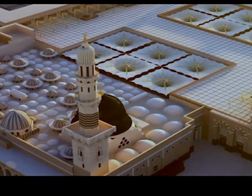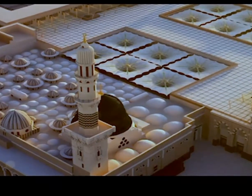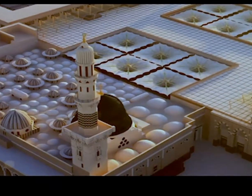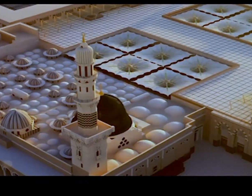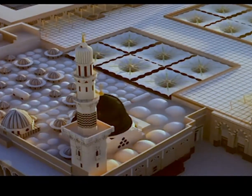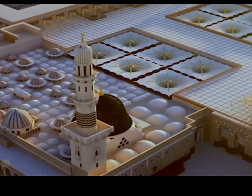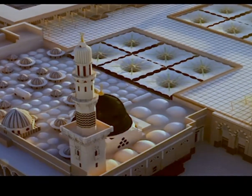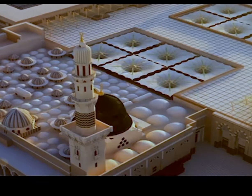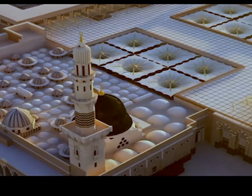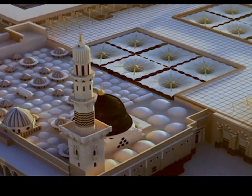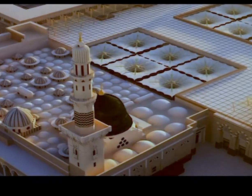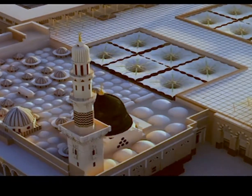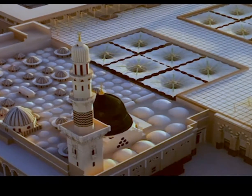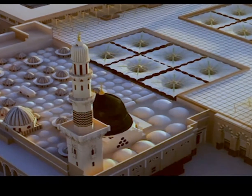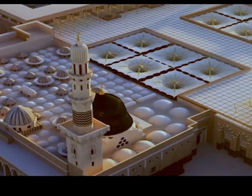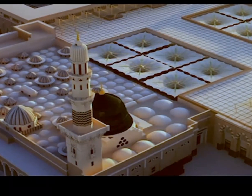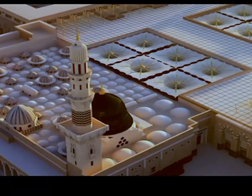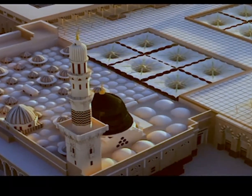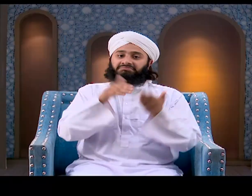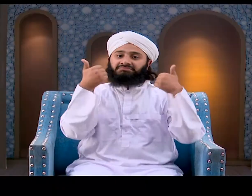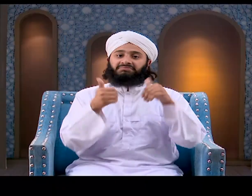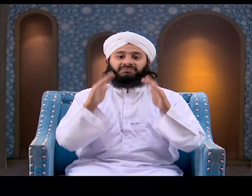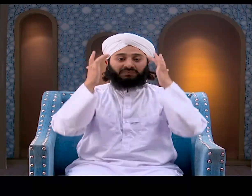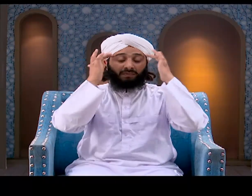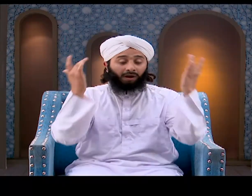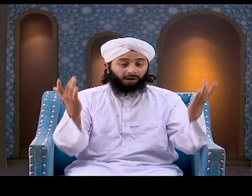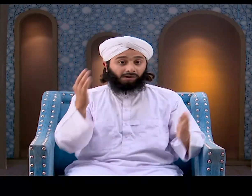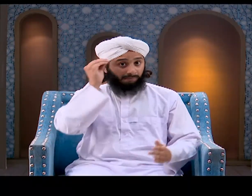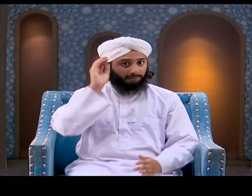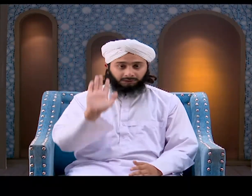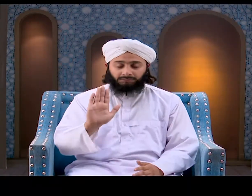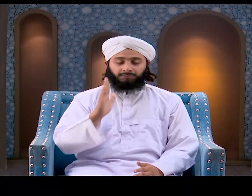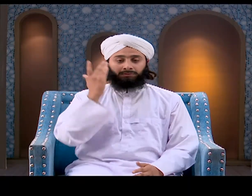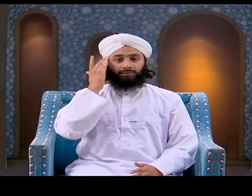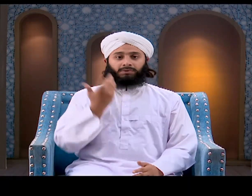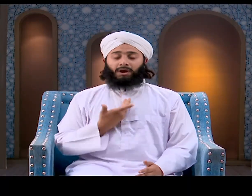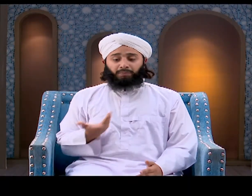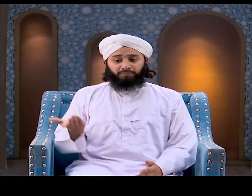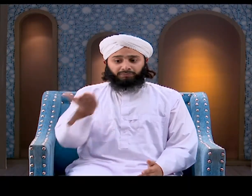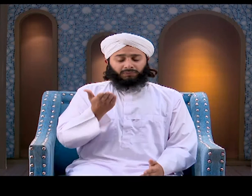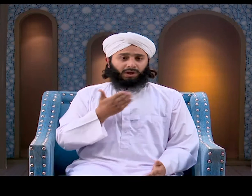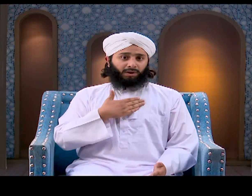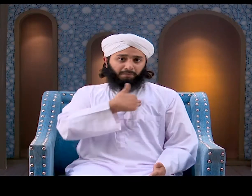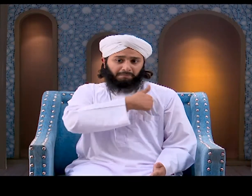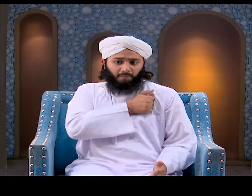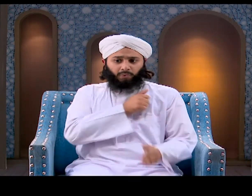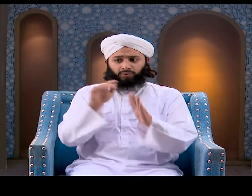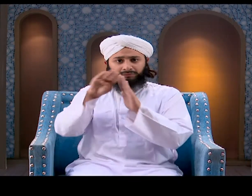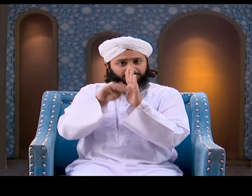الحبیب صلی اللہ علی محمد۔ اسی طرح ہم یہ بھی جانتے مانتے ہیں کہ موت اسباب کی محتاج نہیں ہے، موت